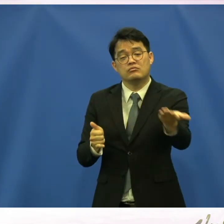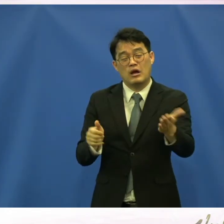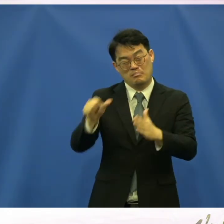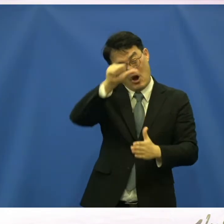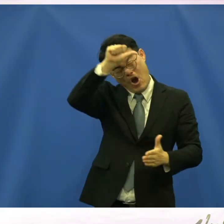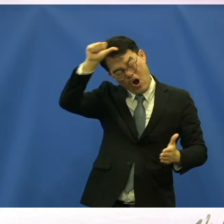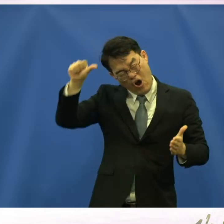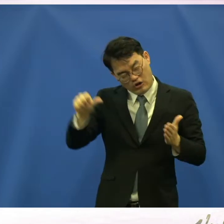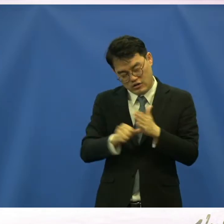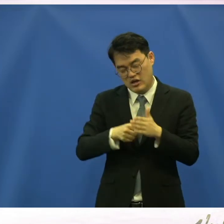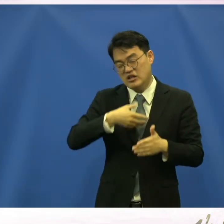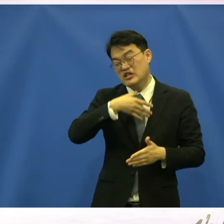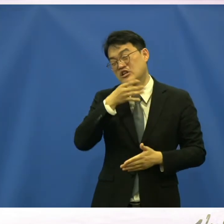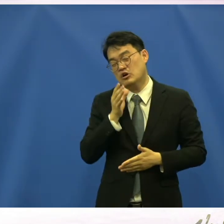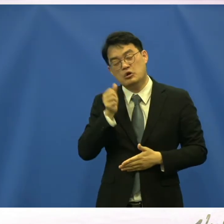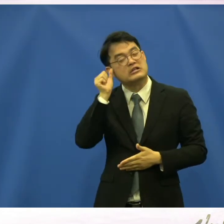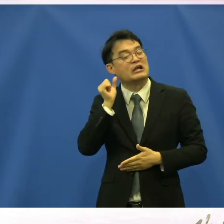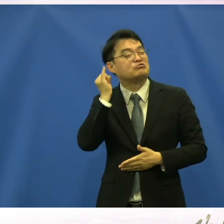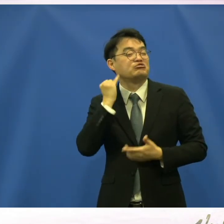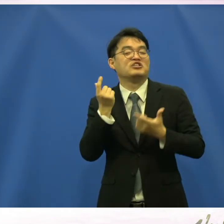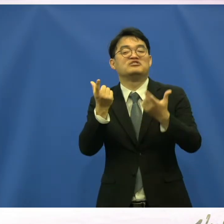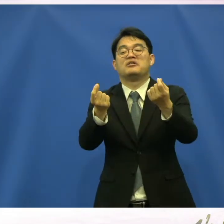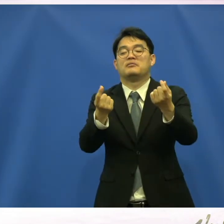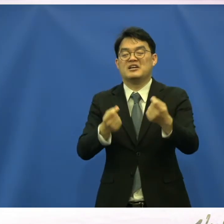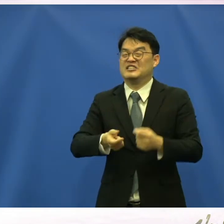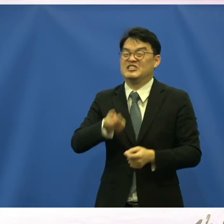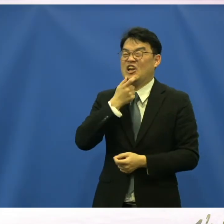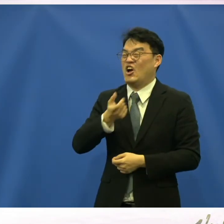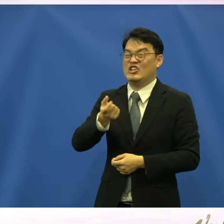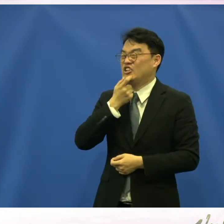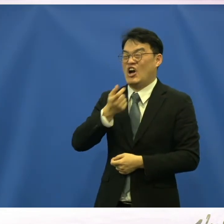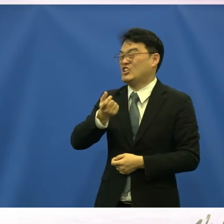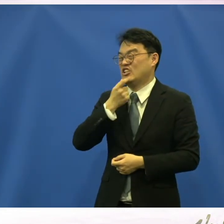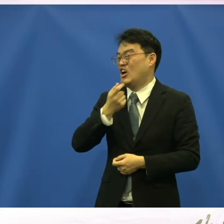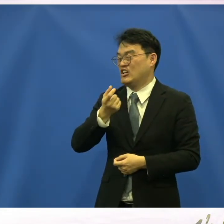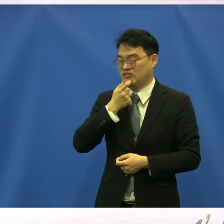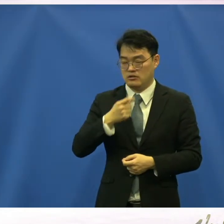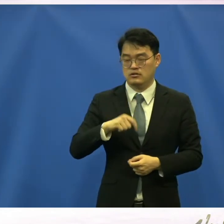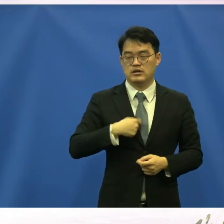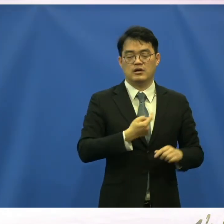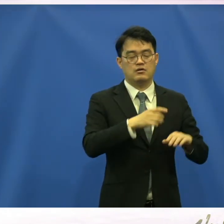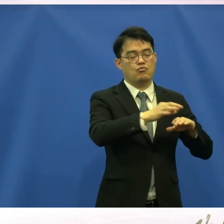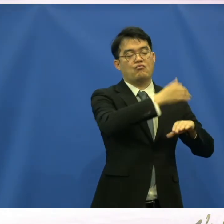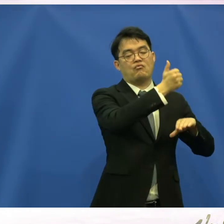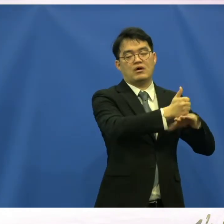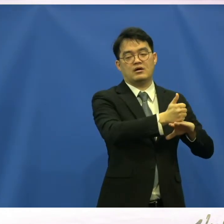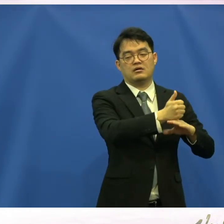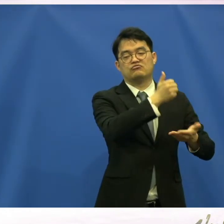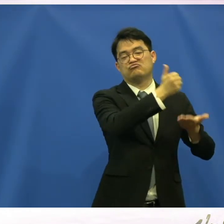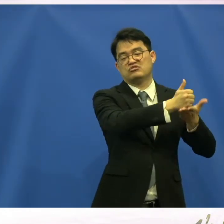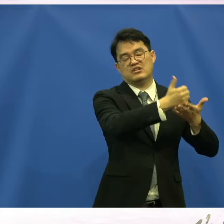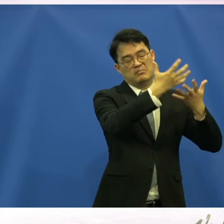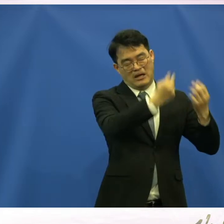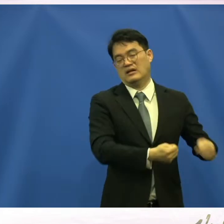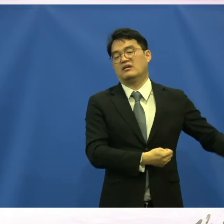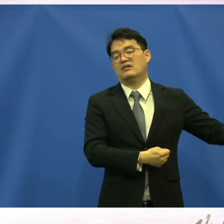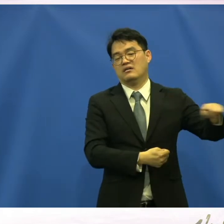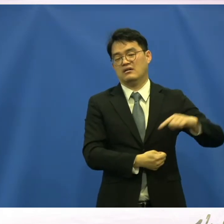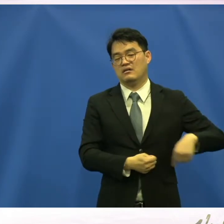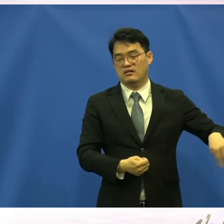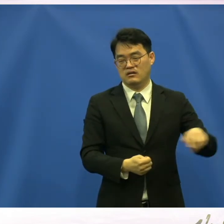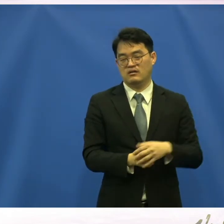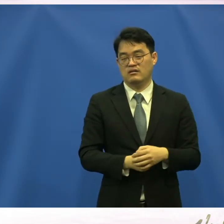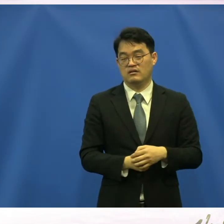여러분, 우리가 우리를 부인하지 않으면 어떻게 됩니까? 자아가 주인이 되는 삶. 자아가 주인이 된 삶이 어떨까요? 멋진